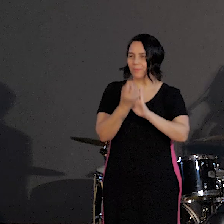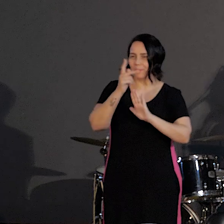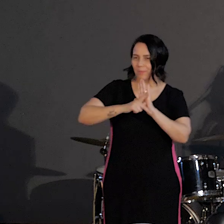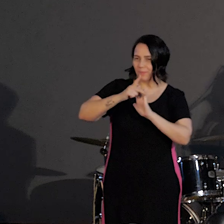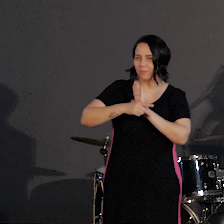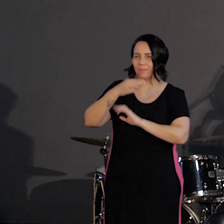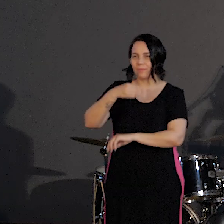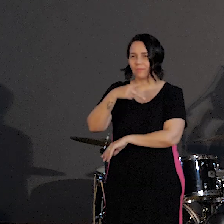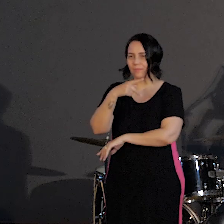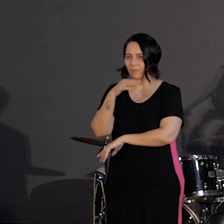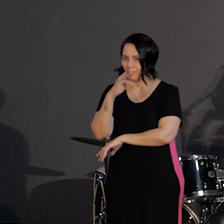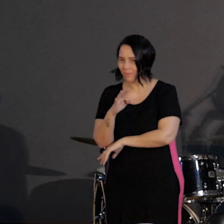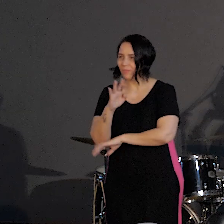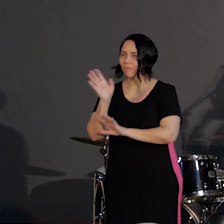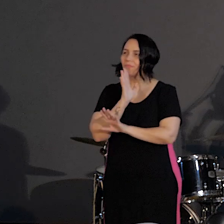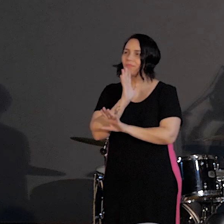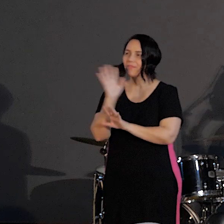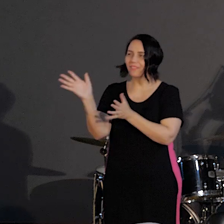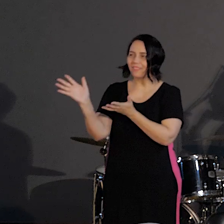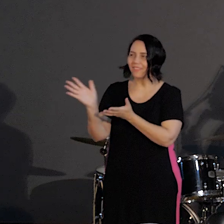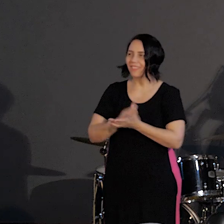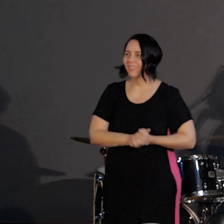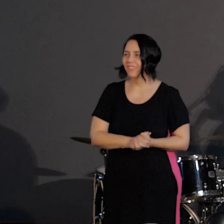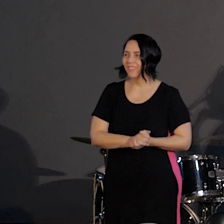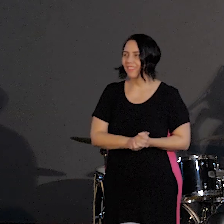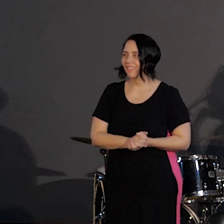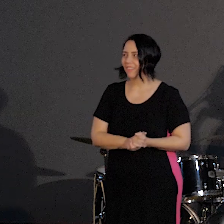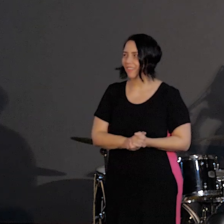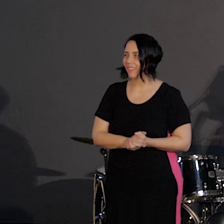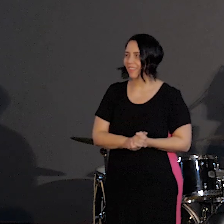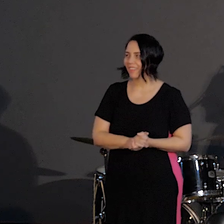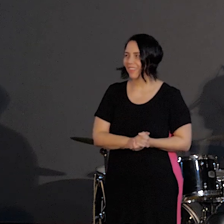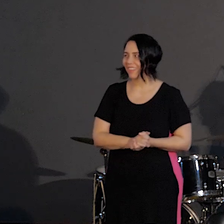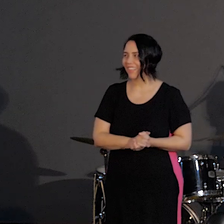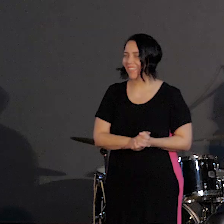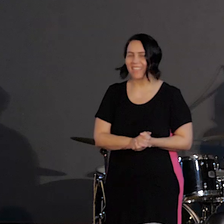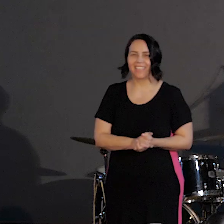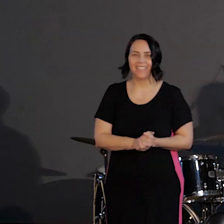Então, o Oscar já é um cara que já é conhecido aqui na área, nosso cabeludo. Vem, cabeludo!